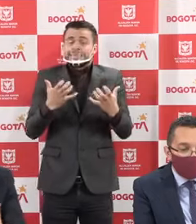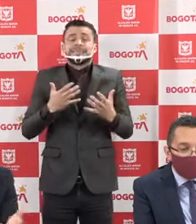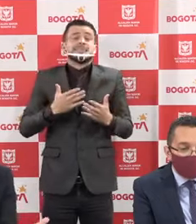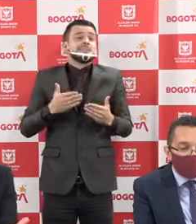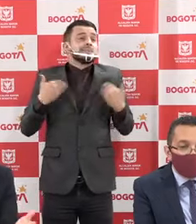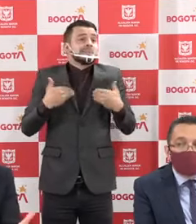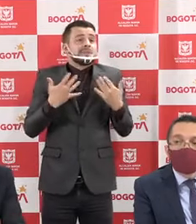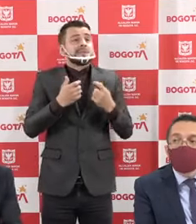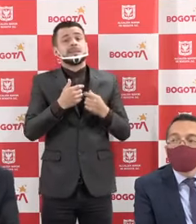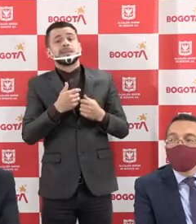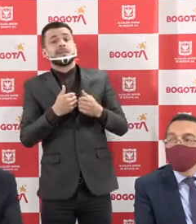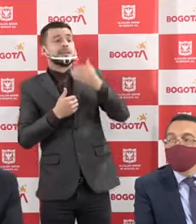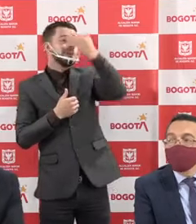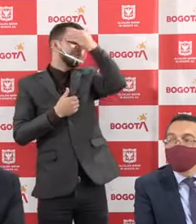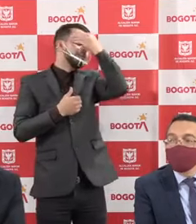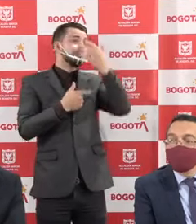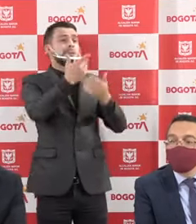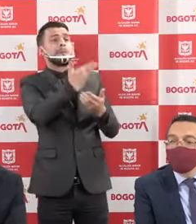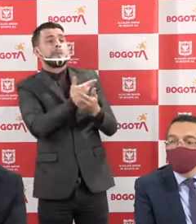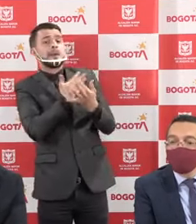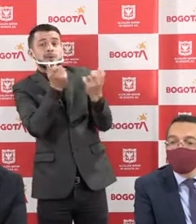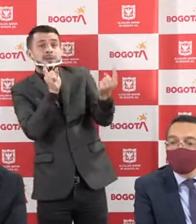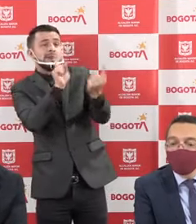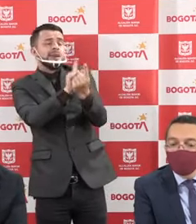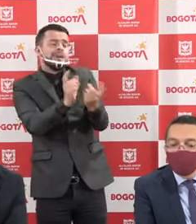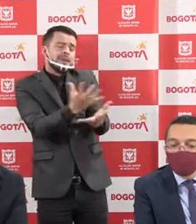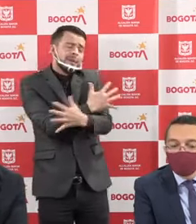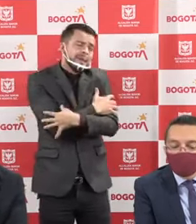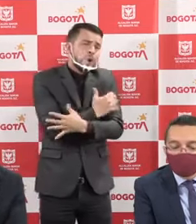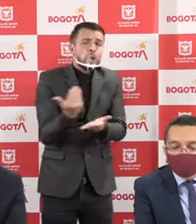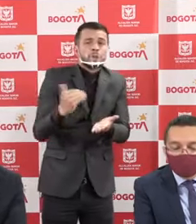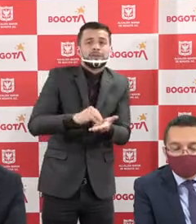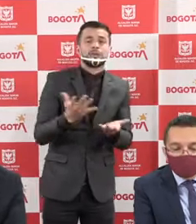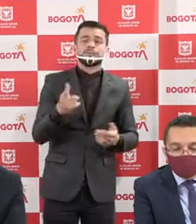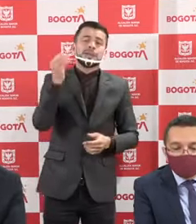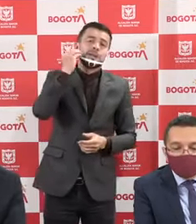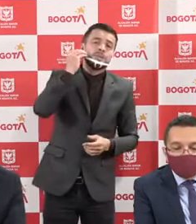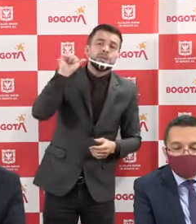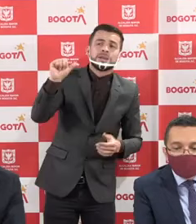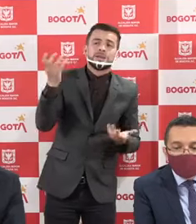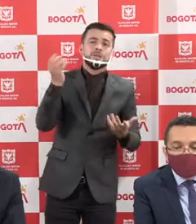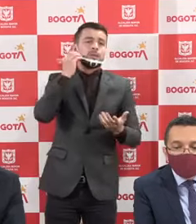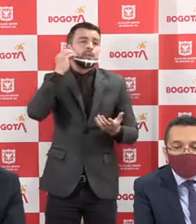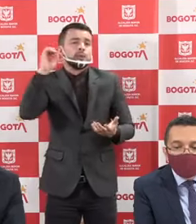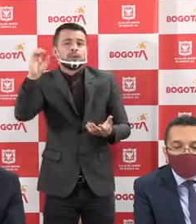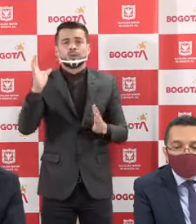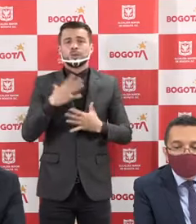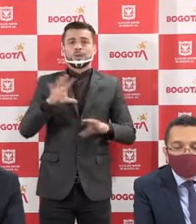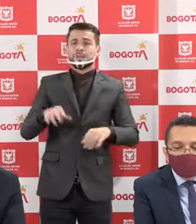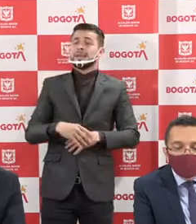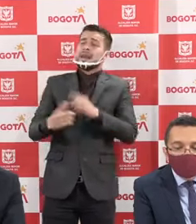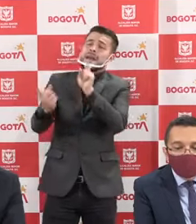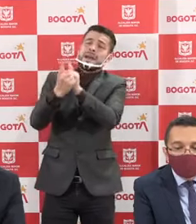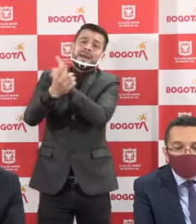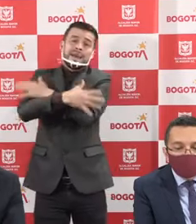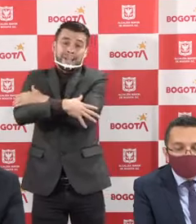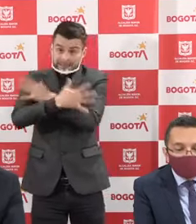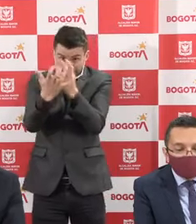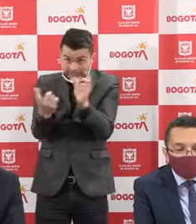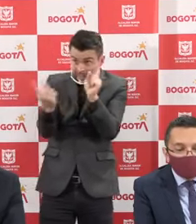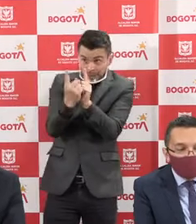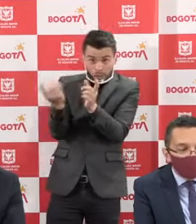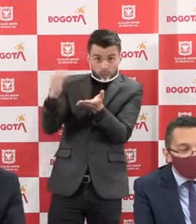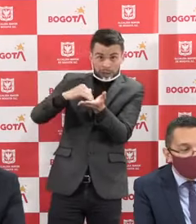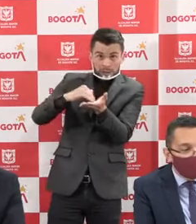madre muchos no las vemos desde hace ya varios meses con una abuela pues ojalá lo haga en el espacio en espacios abiertos justamente por eso bogotá